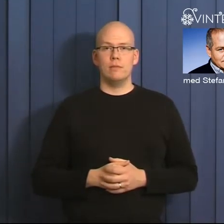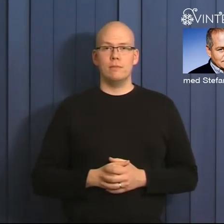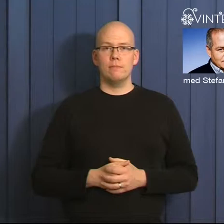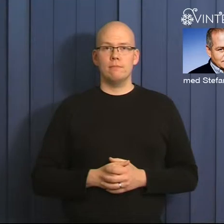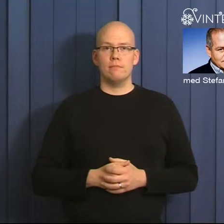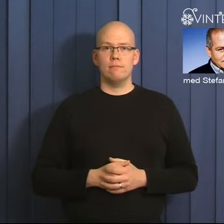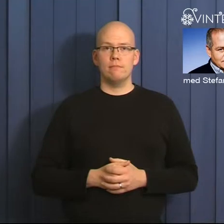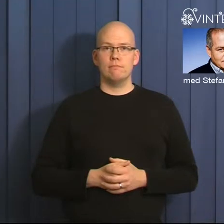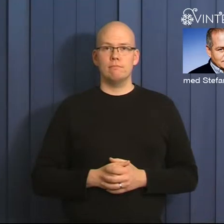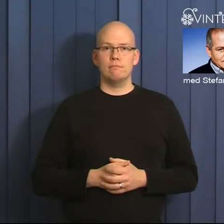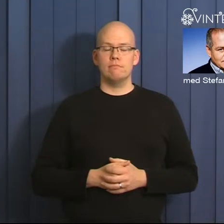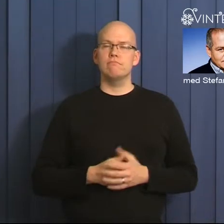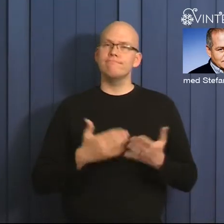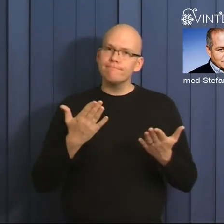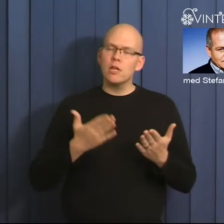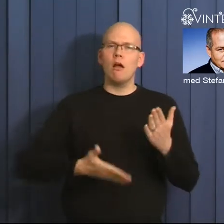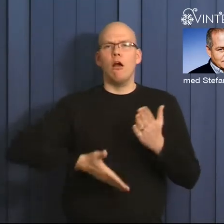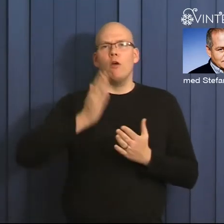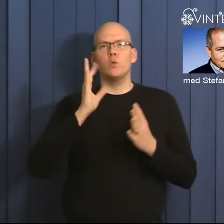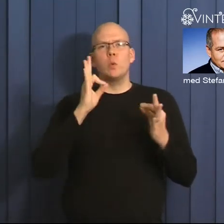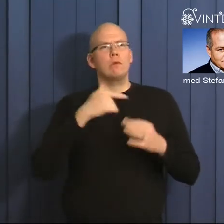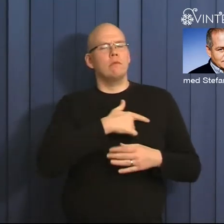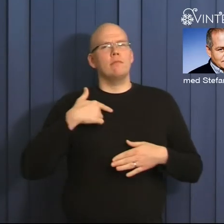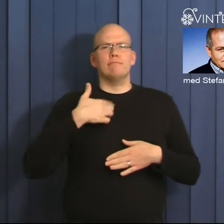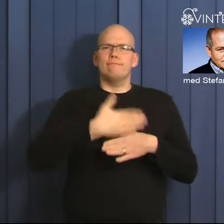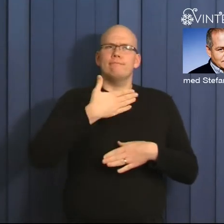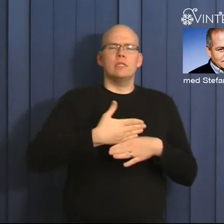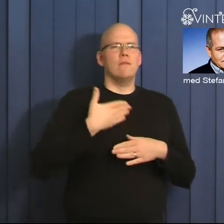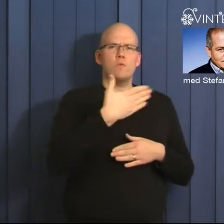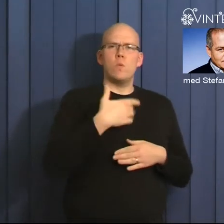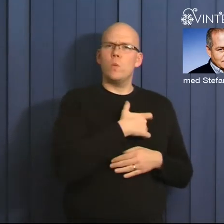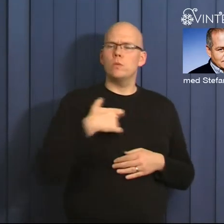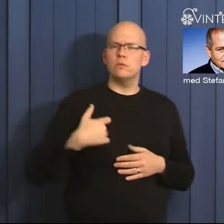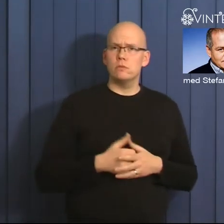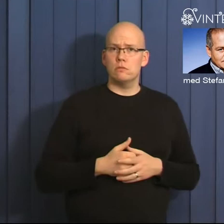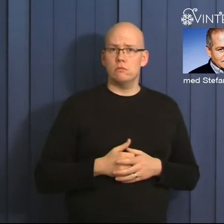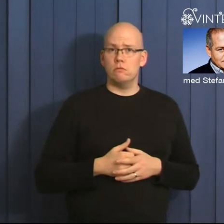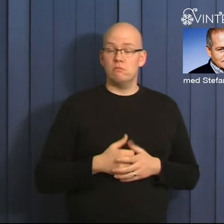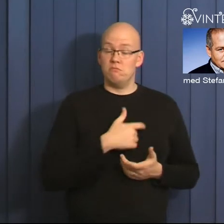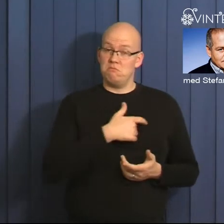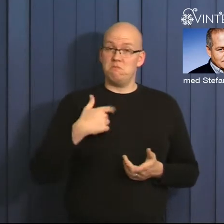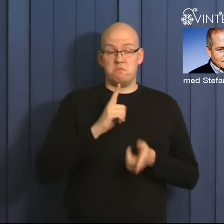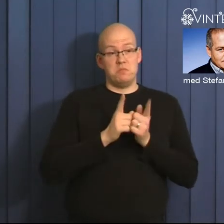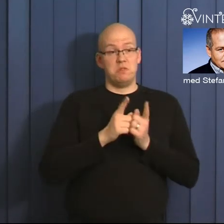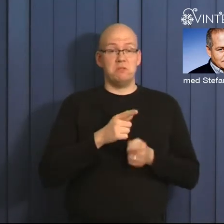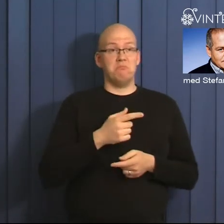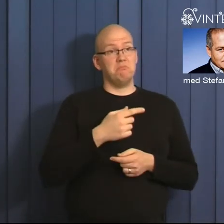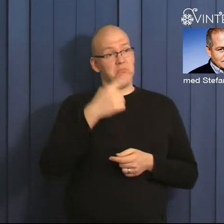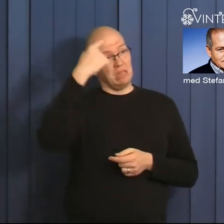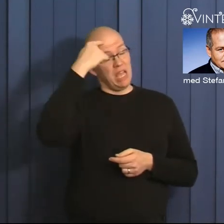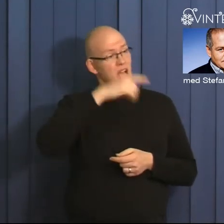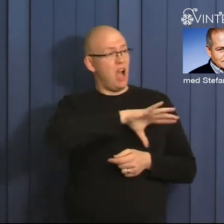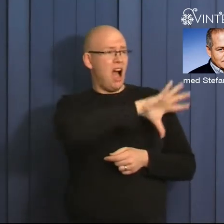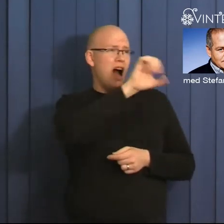det handlar om vilket förhållningssätt Vi väljer Vi kan bestämma oss för att allt som sker har sin rationella